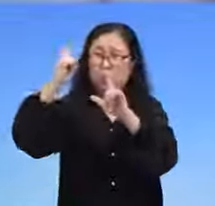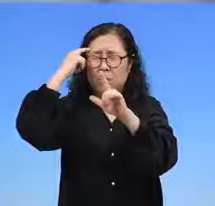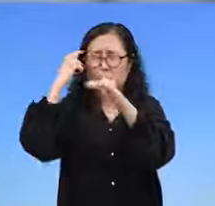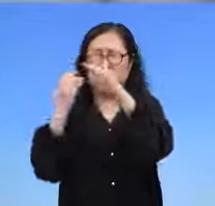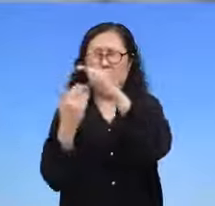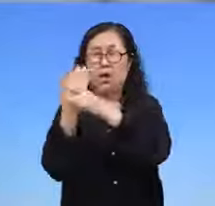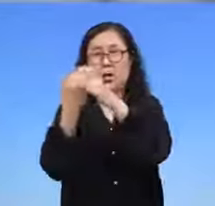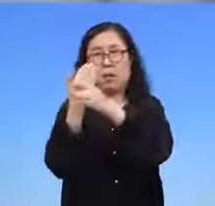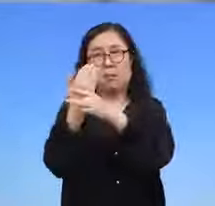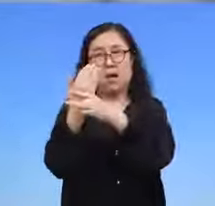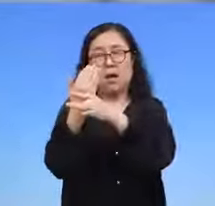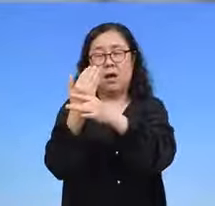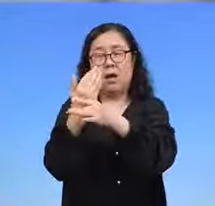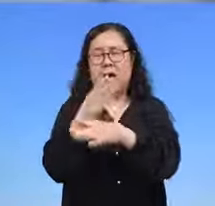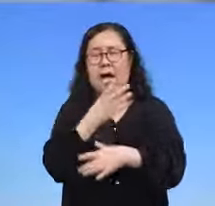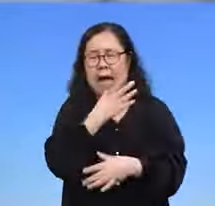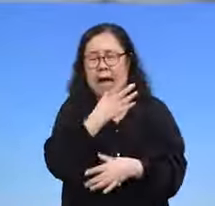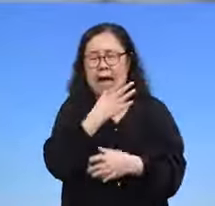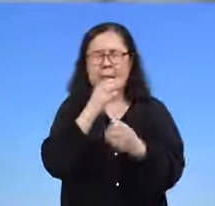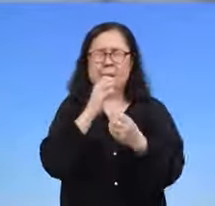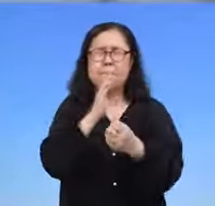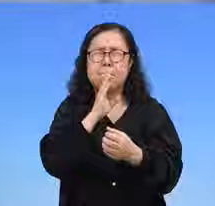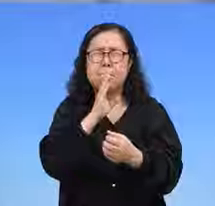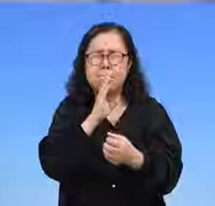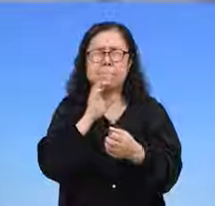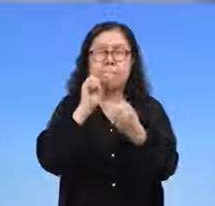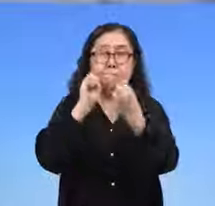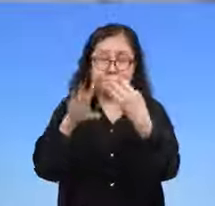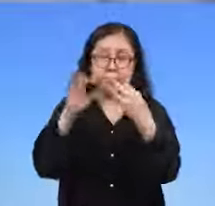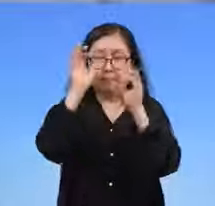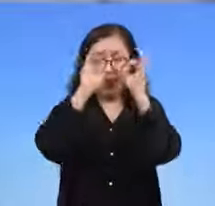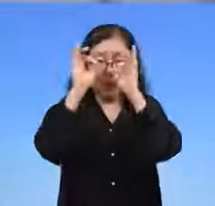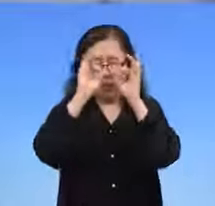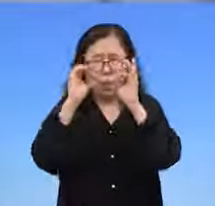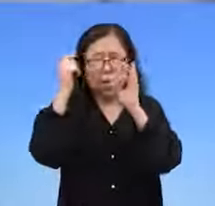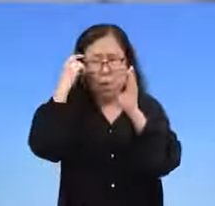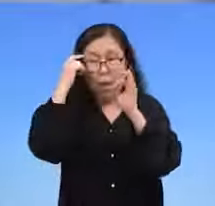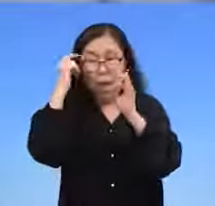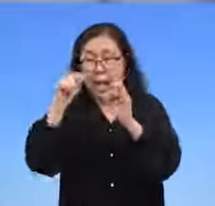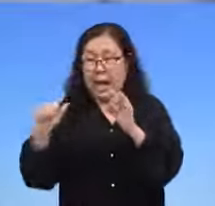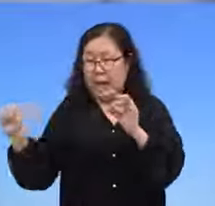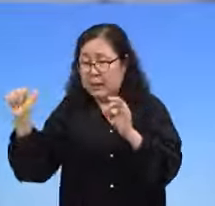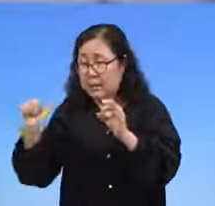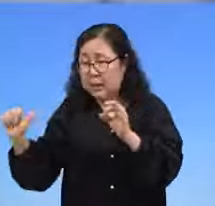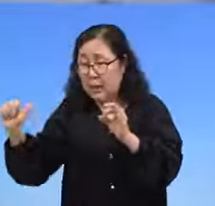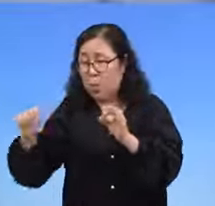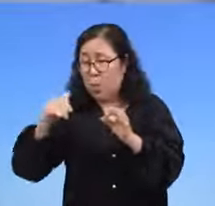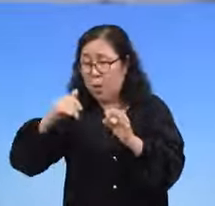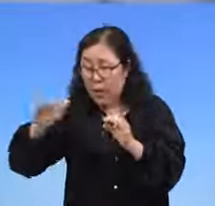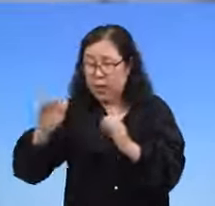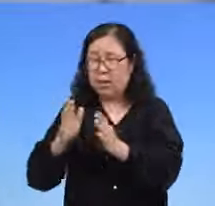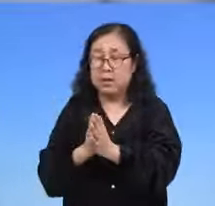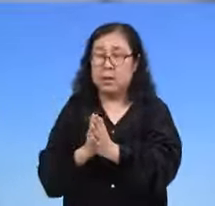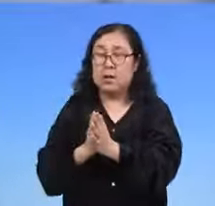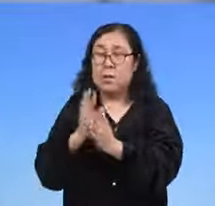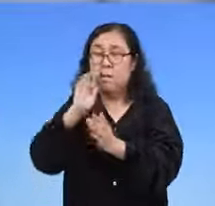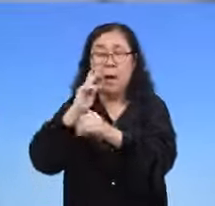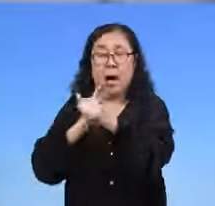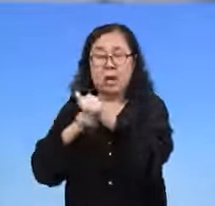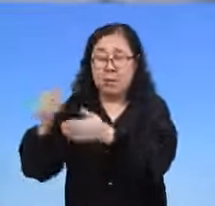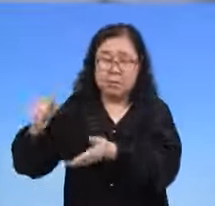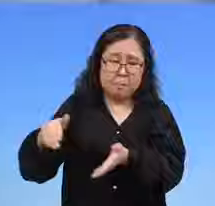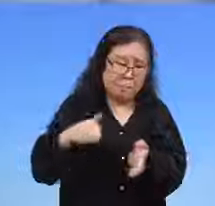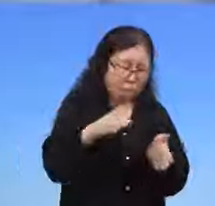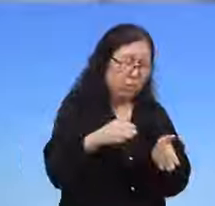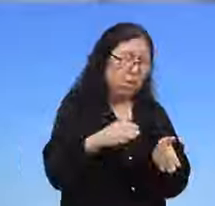그래서 제가 답을 찾은 겁니다. 왜 하나님은 아시아로 가려는 바울 일행을 방향을